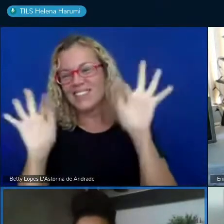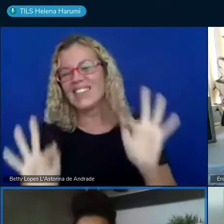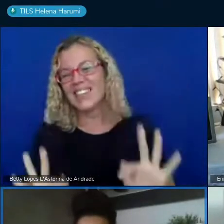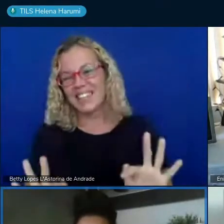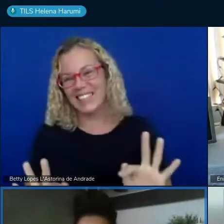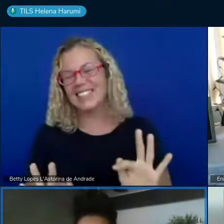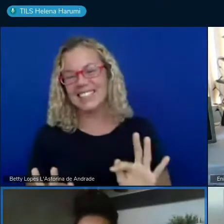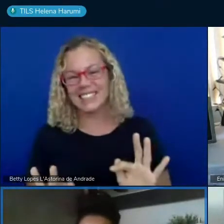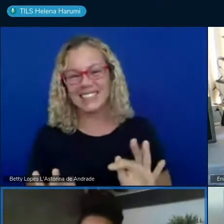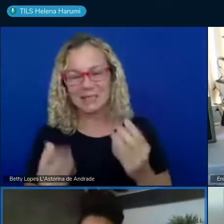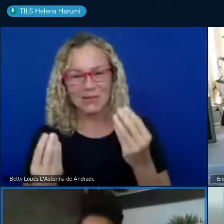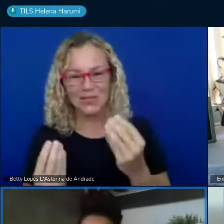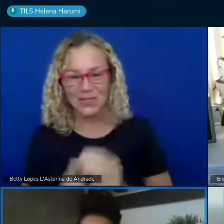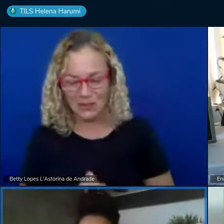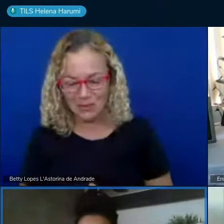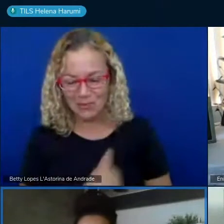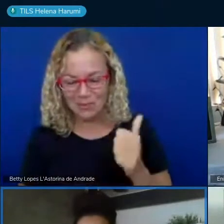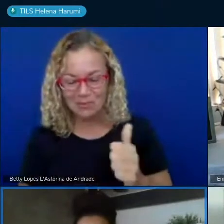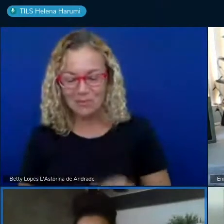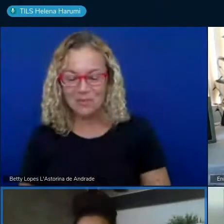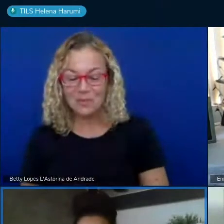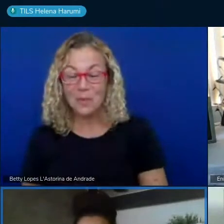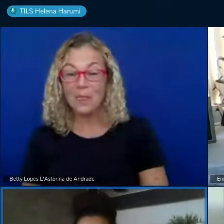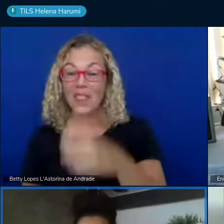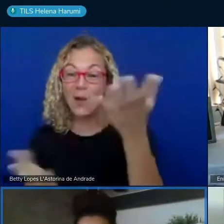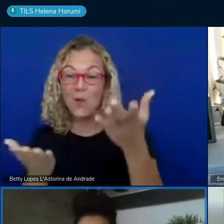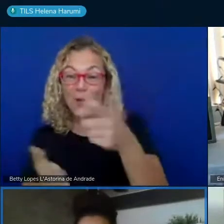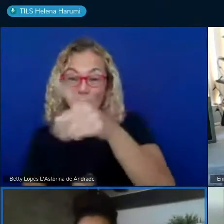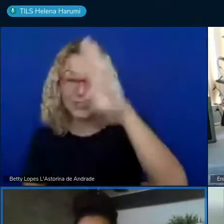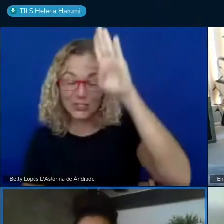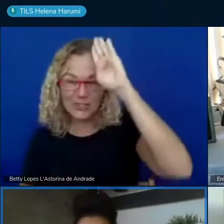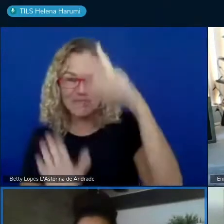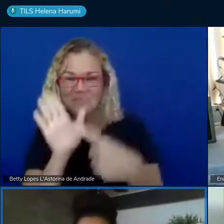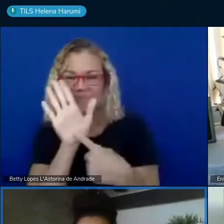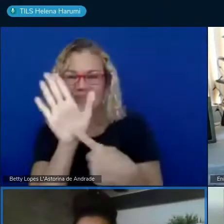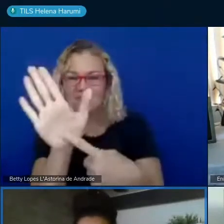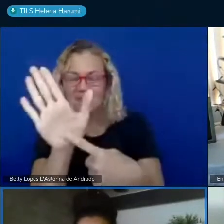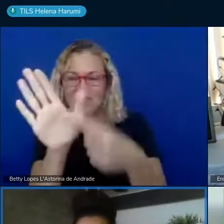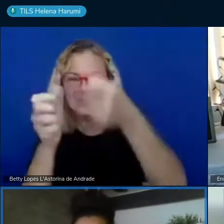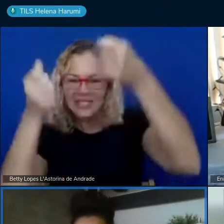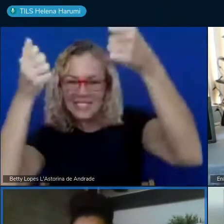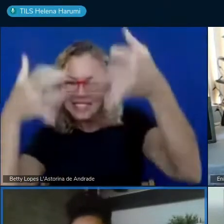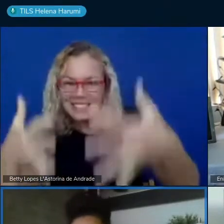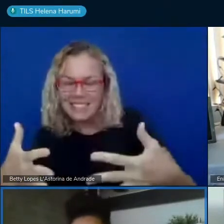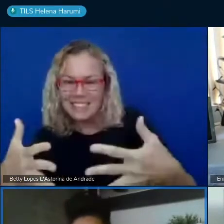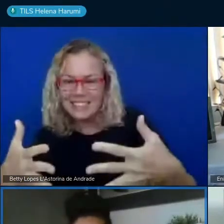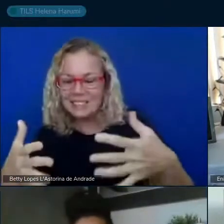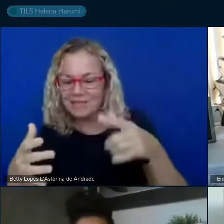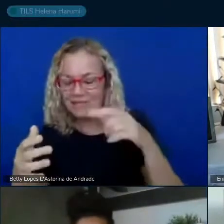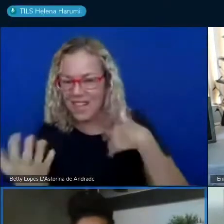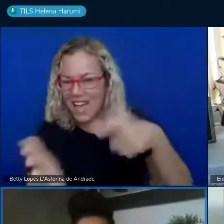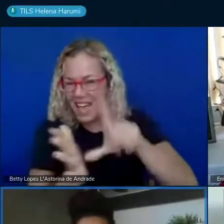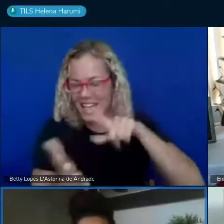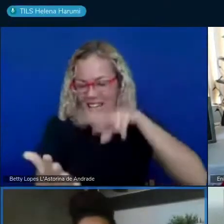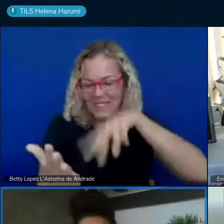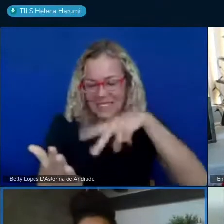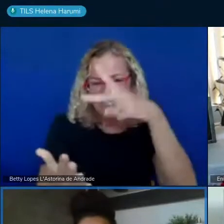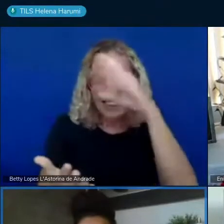podemos ver mais um surdo defendendo uma tese tão relevante.